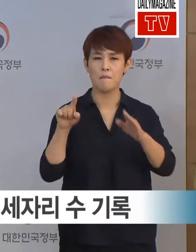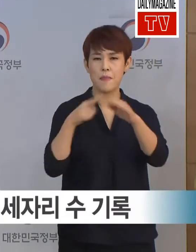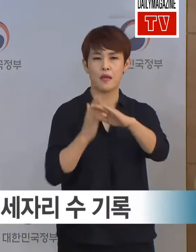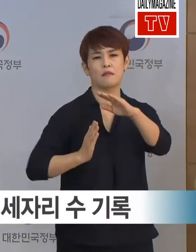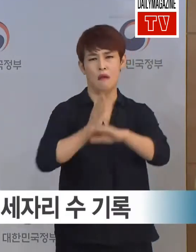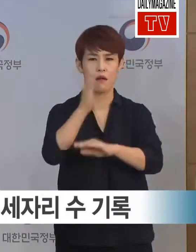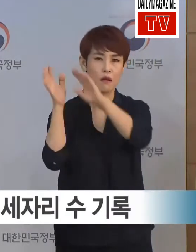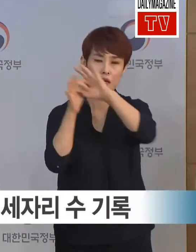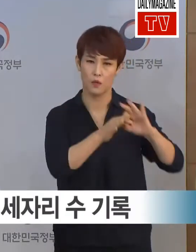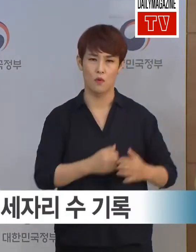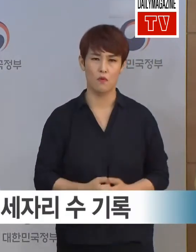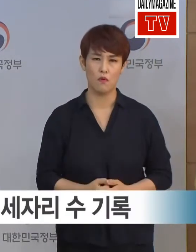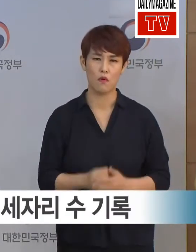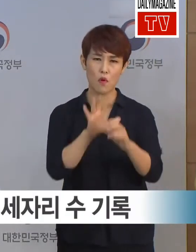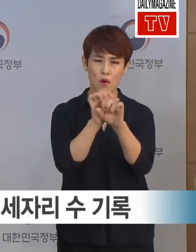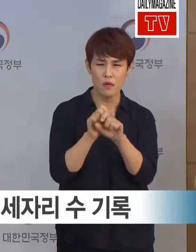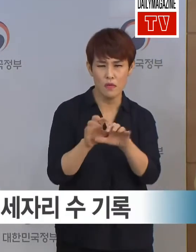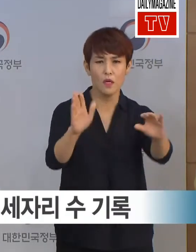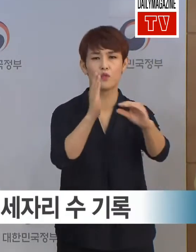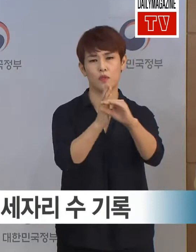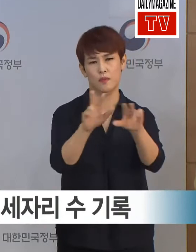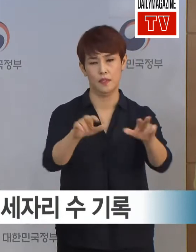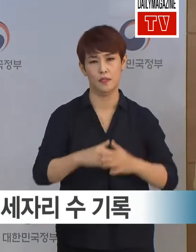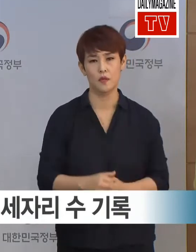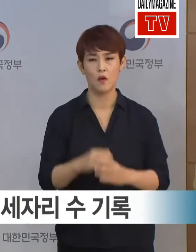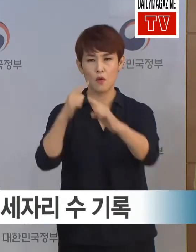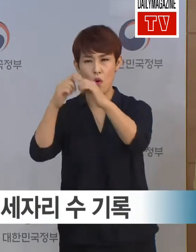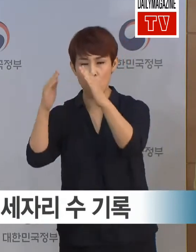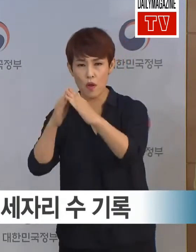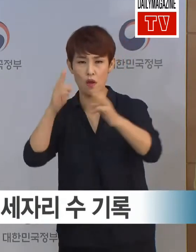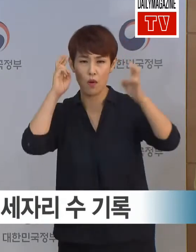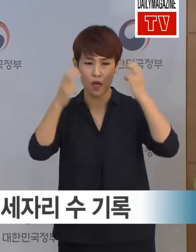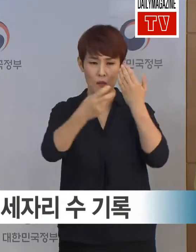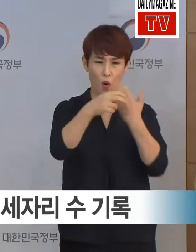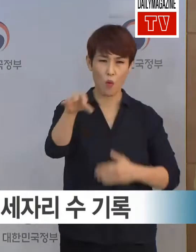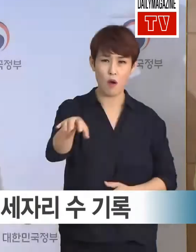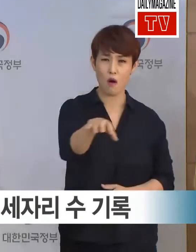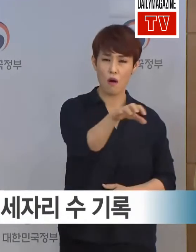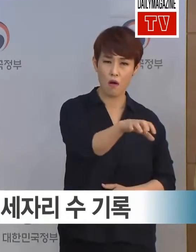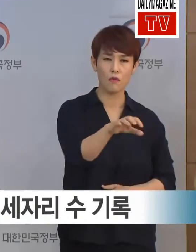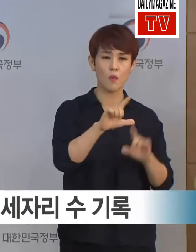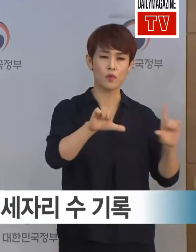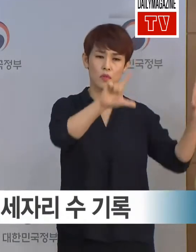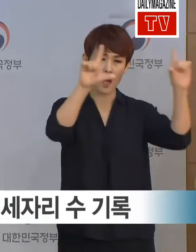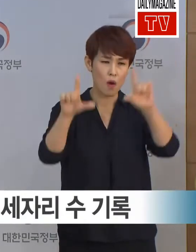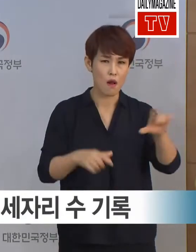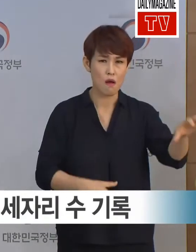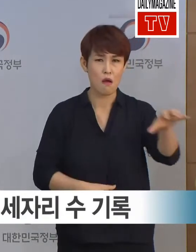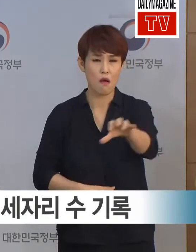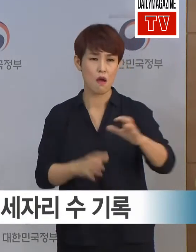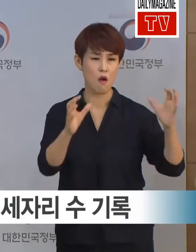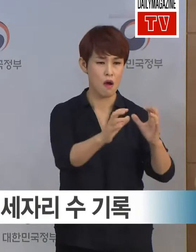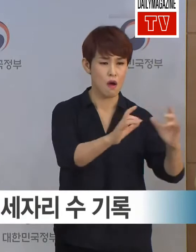기록하며 폭발적으로 증가하고 있습니다. 교회, 직장, 병원 등 일상생활 곳곳에서